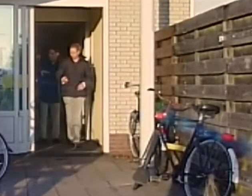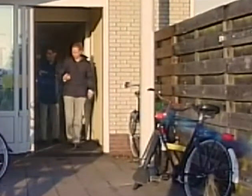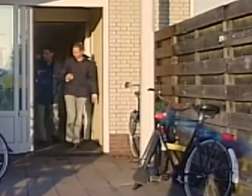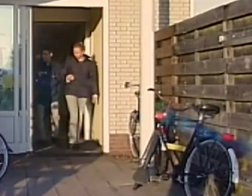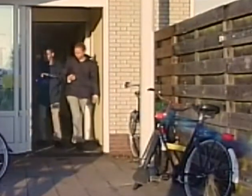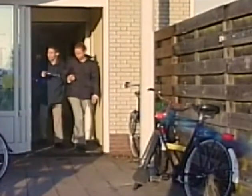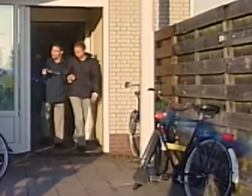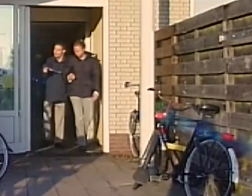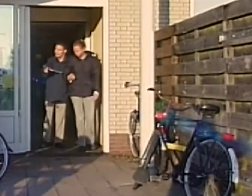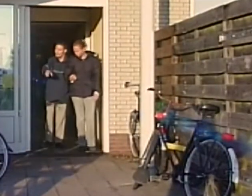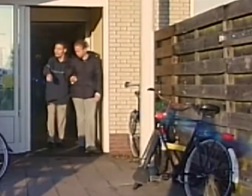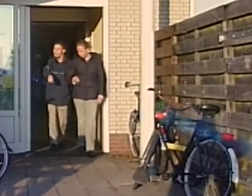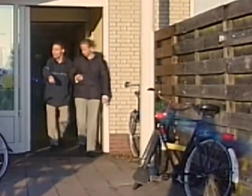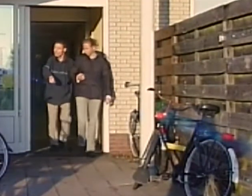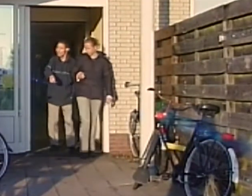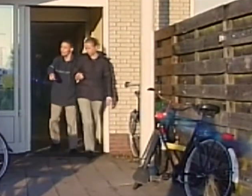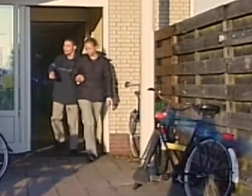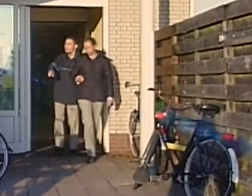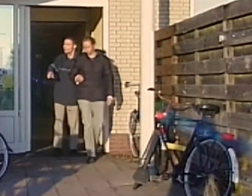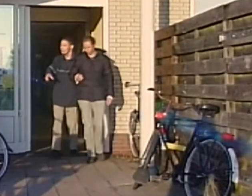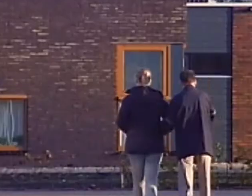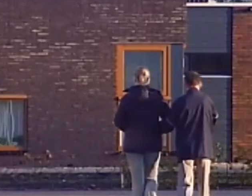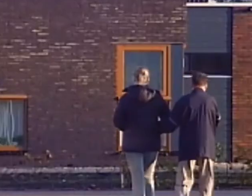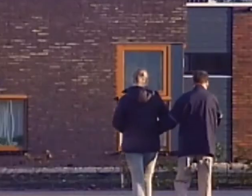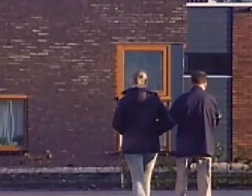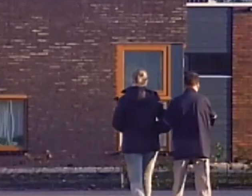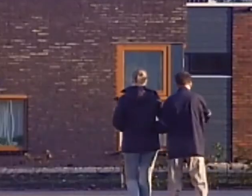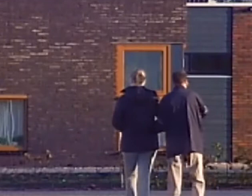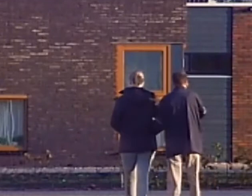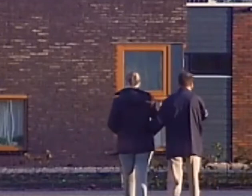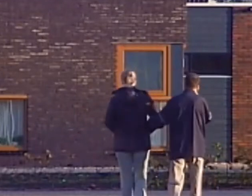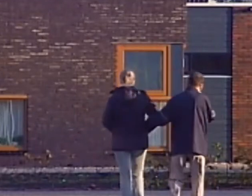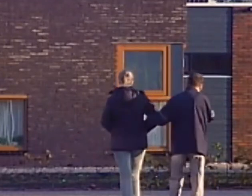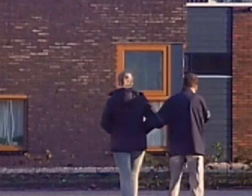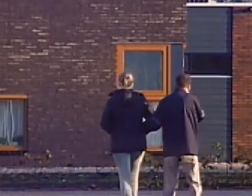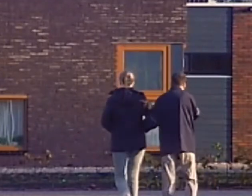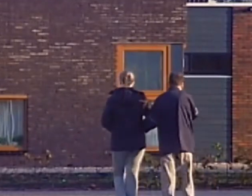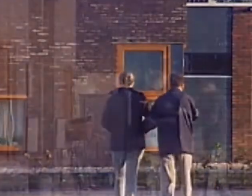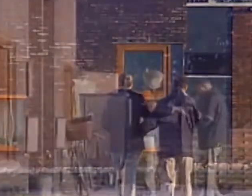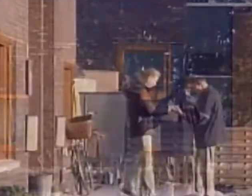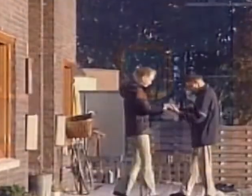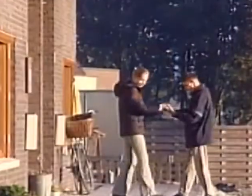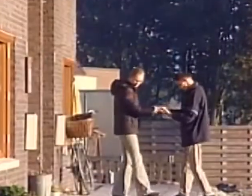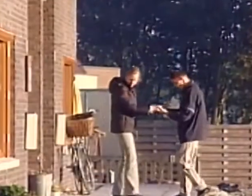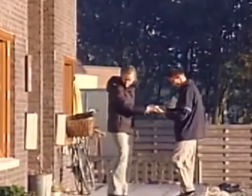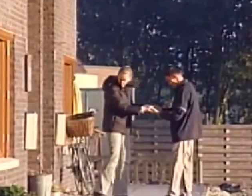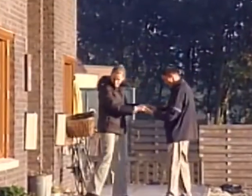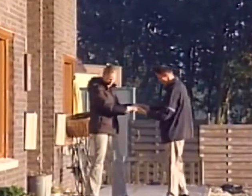communicatiegroep moet één omgeving zijn. Helder, veilig, voorspelbaar. Een basis om verder op te